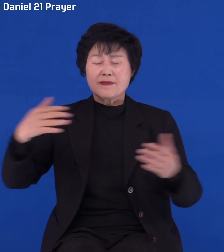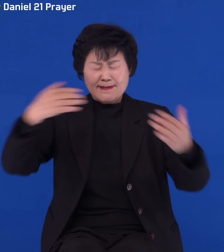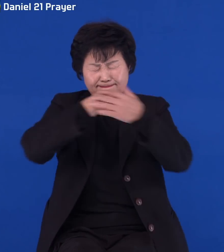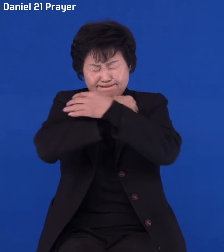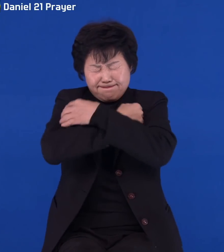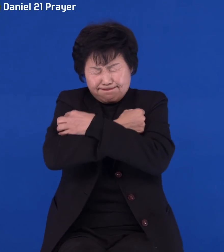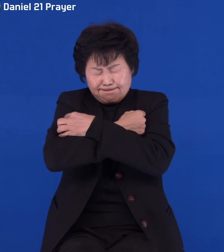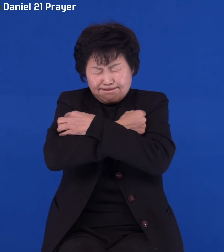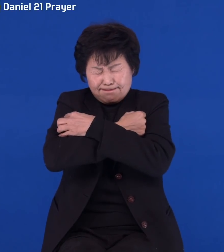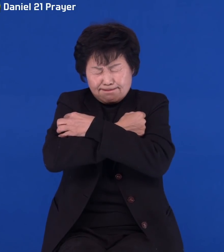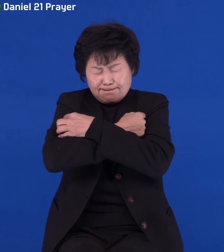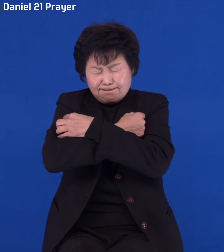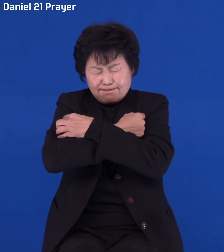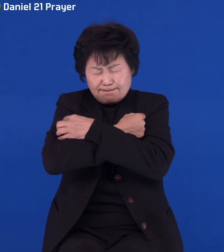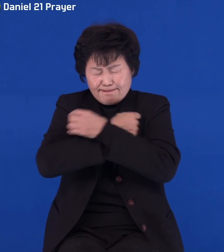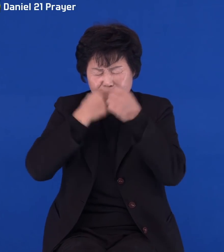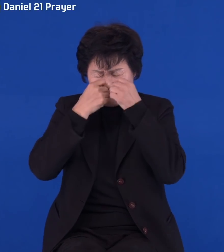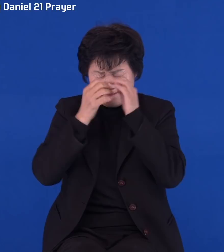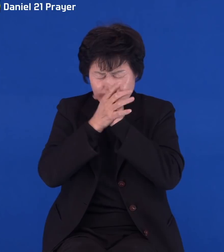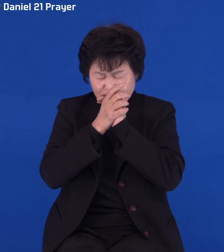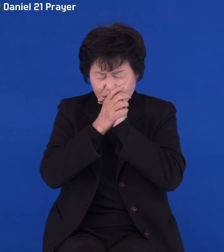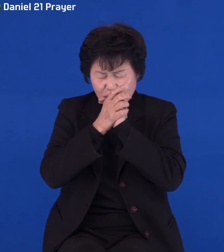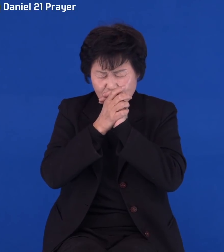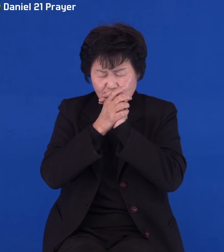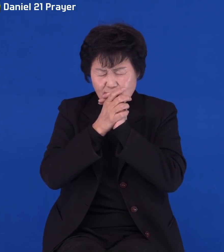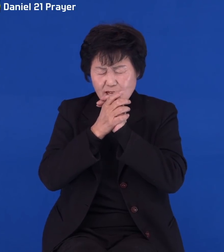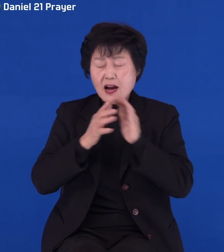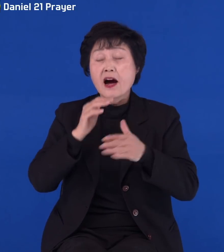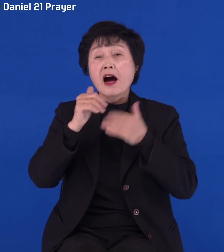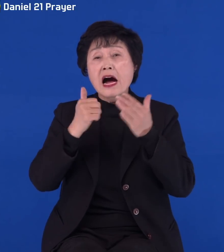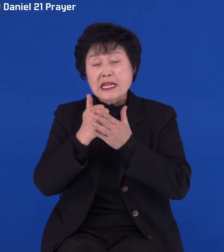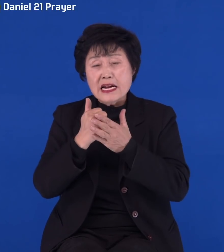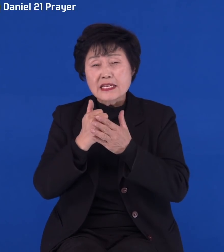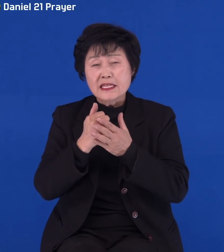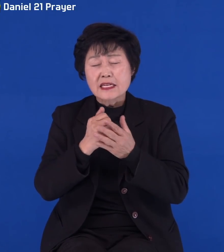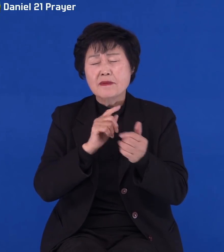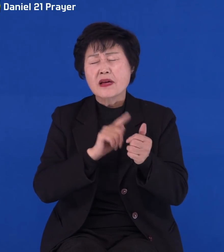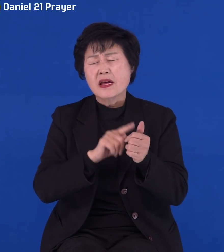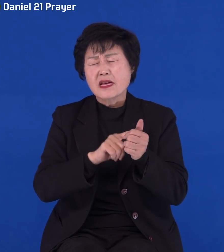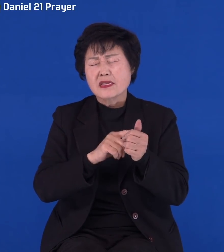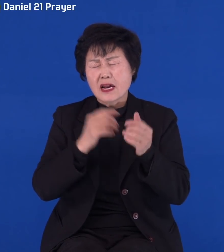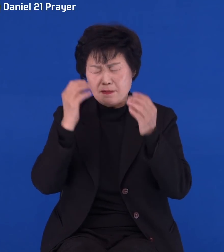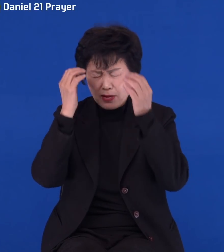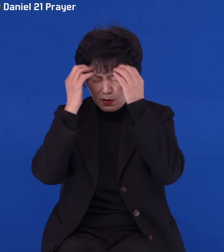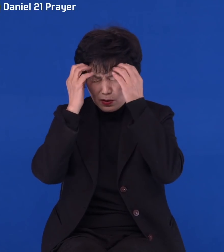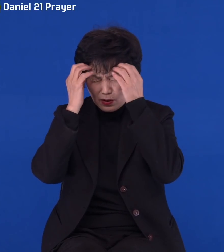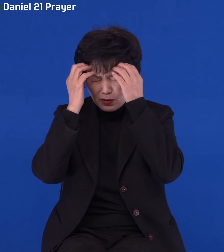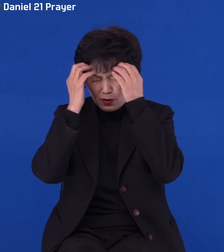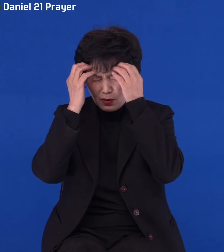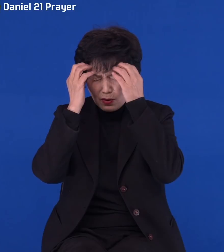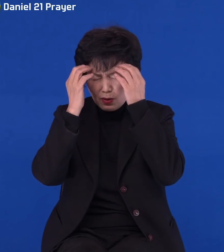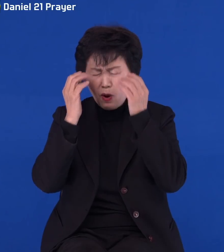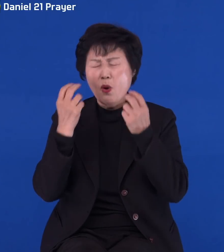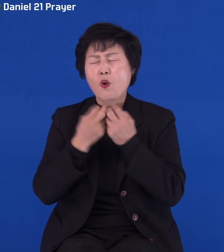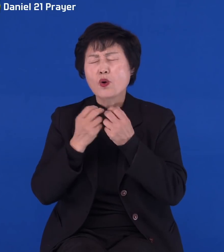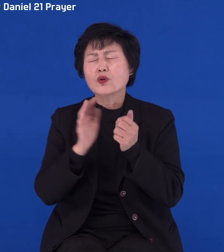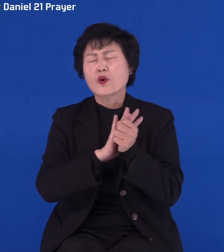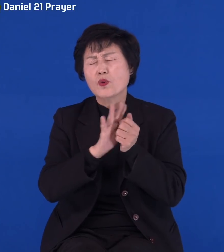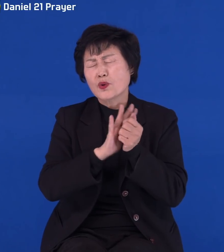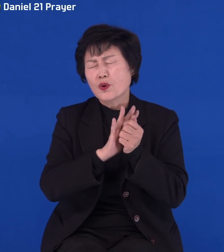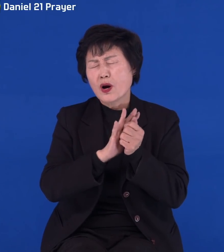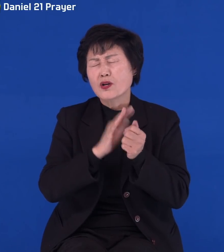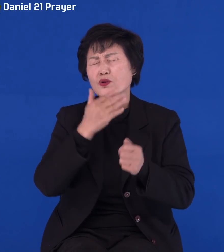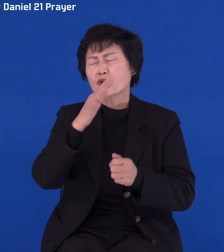이분이 그런 거예요. 하나님, 이 형제의 고통을 우리가 어떻게 위로할 수 있겠습니까? 하나님 외에는 아무런 답이 없습니다.